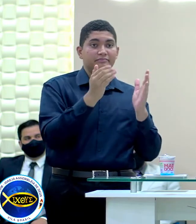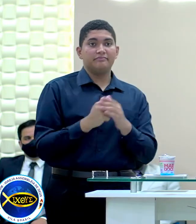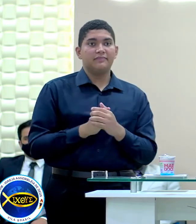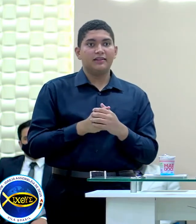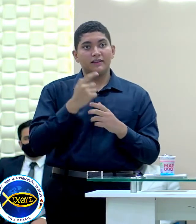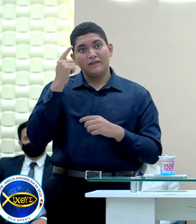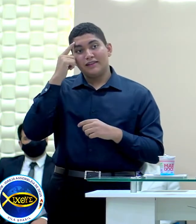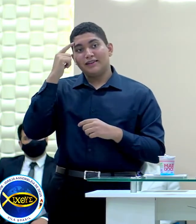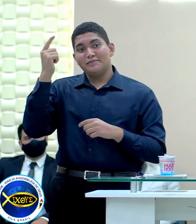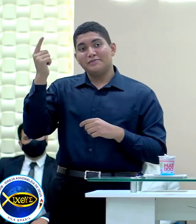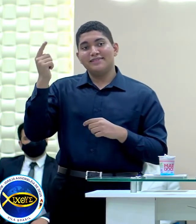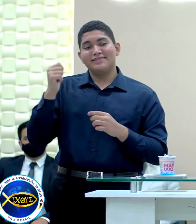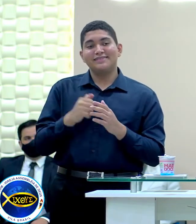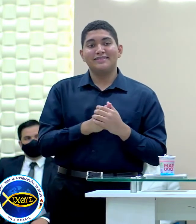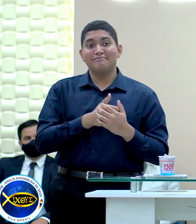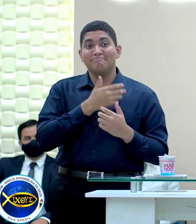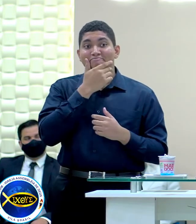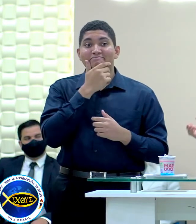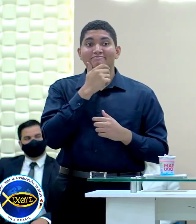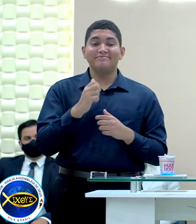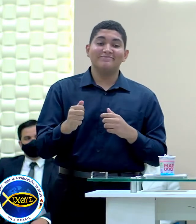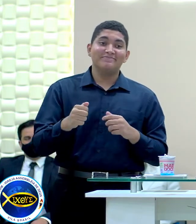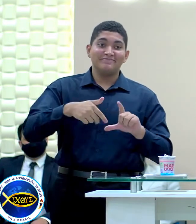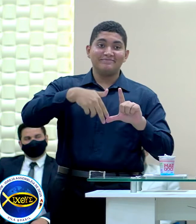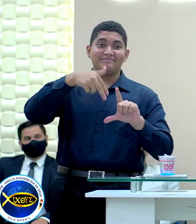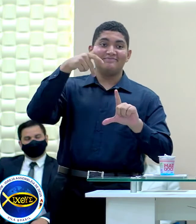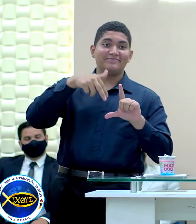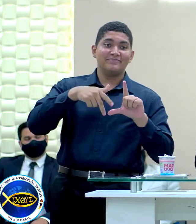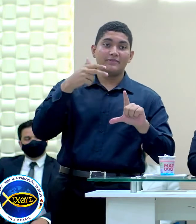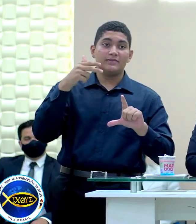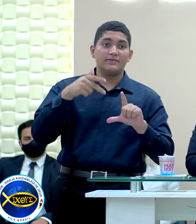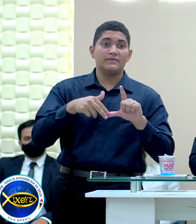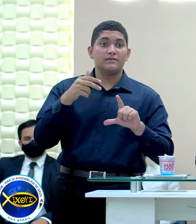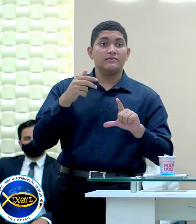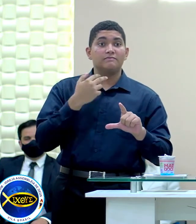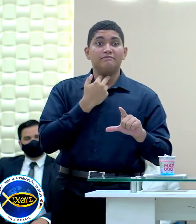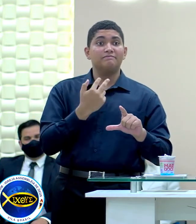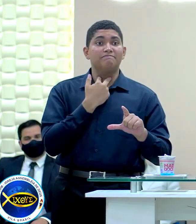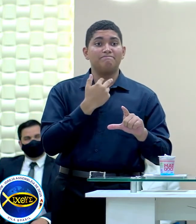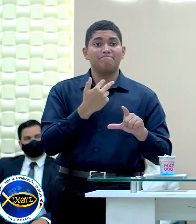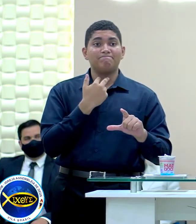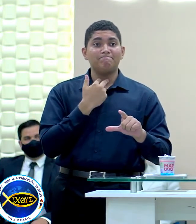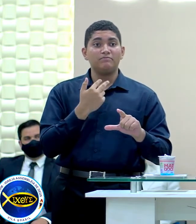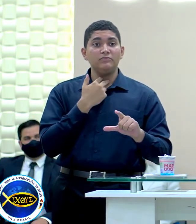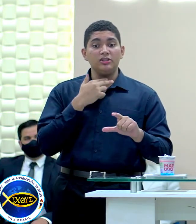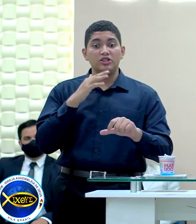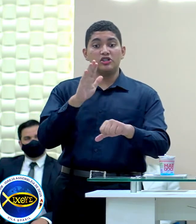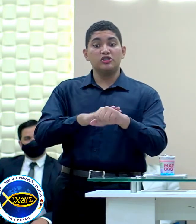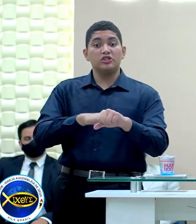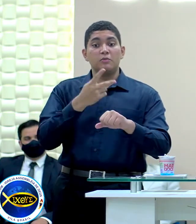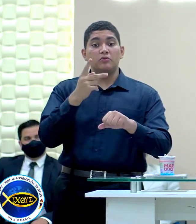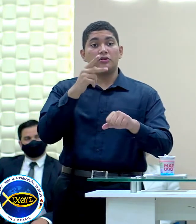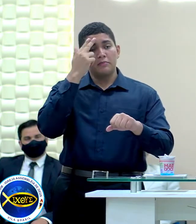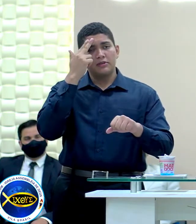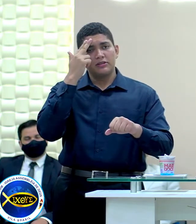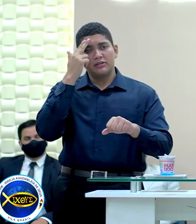no Giannichini. E fica pensando nisso. Não, meu irmão, de forma nenhuma. Chama esse teu